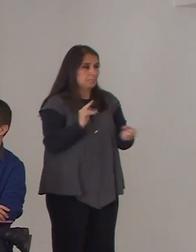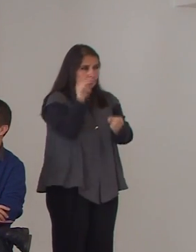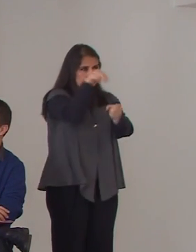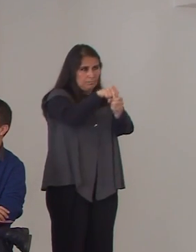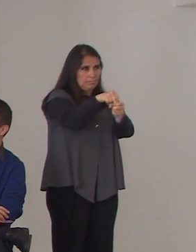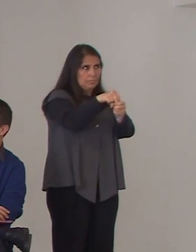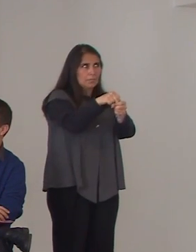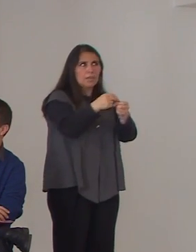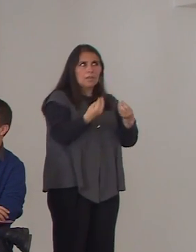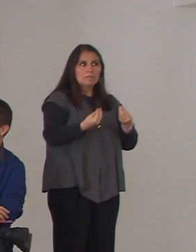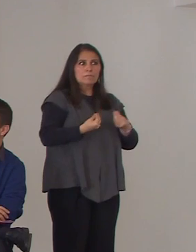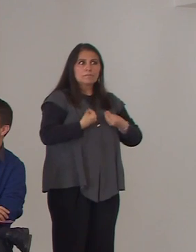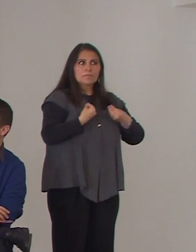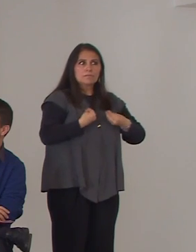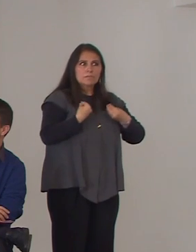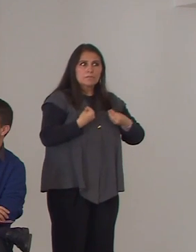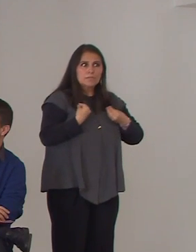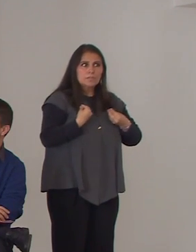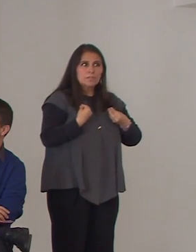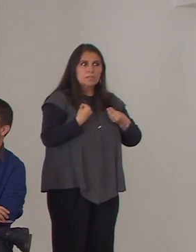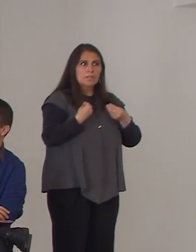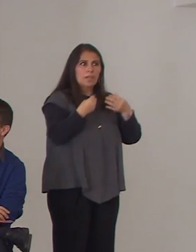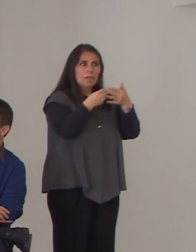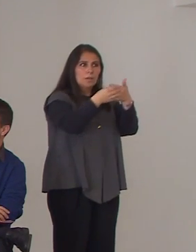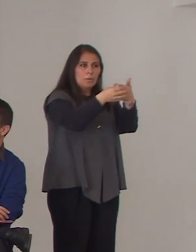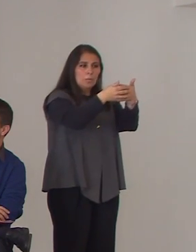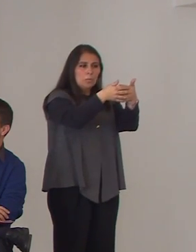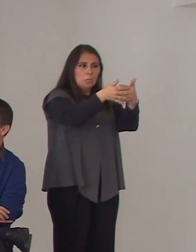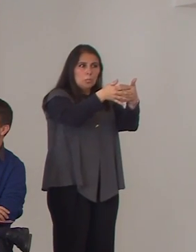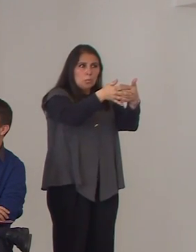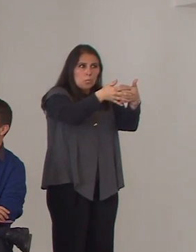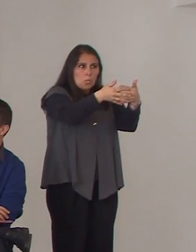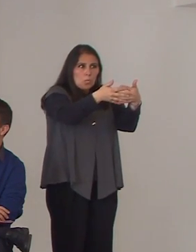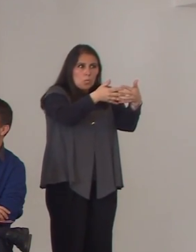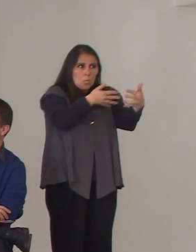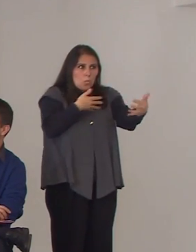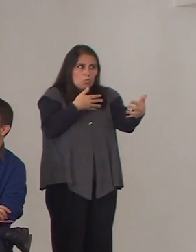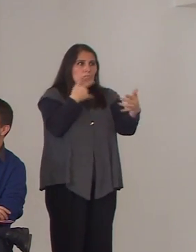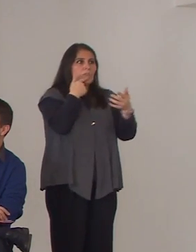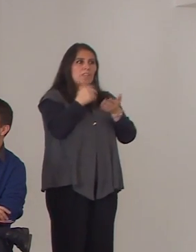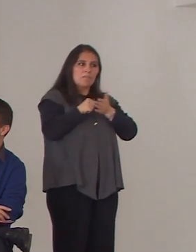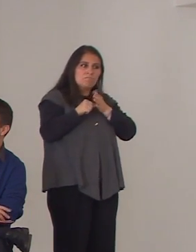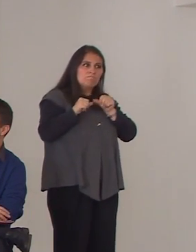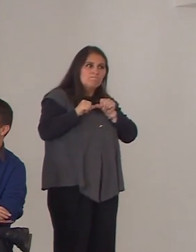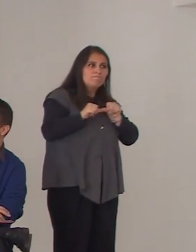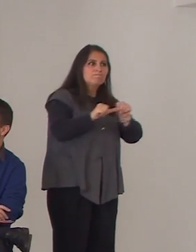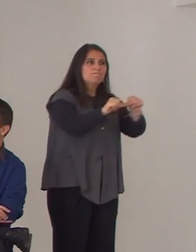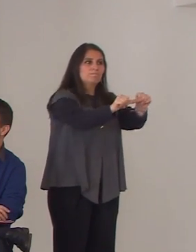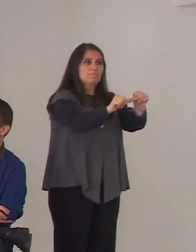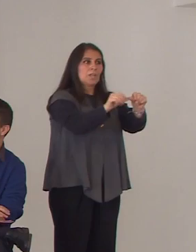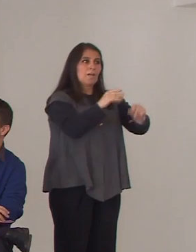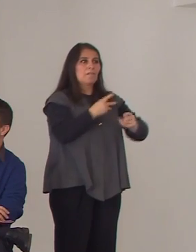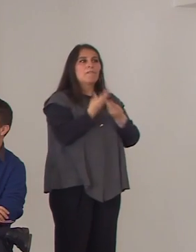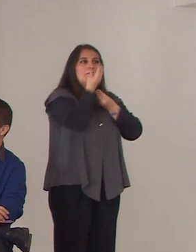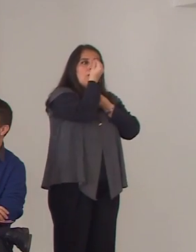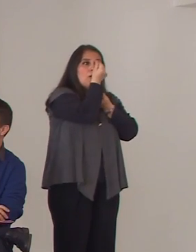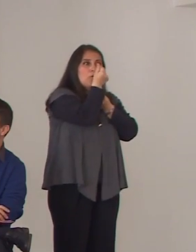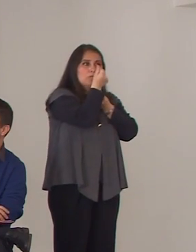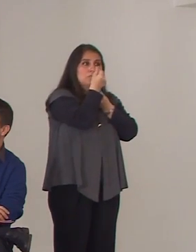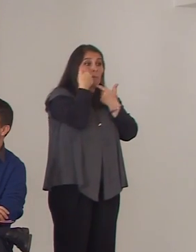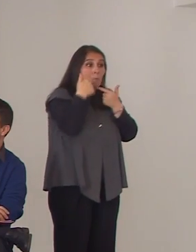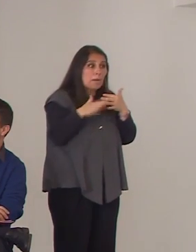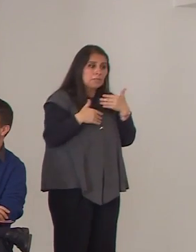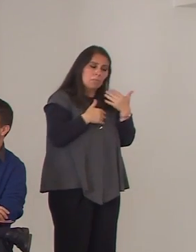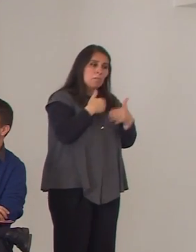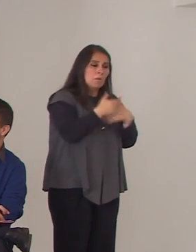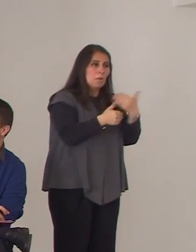de subsistir, de permear o de sostener unos valores que al parecer se están debilitando, sobre todo pues el